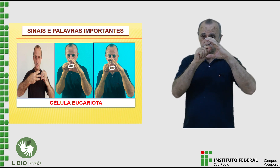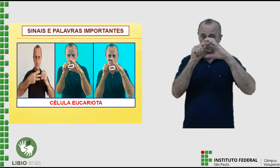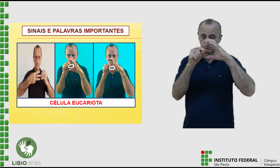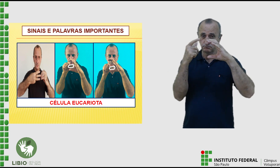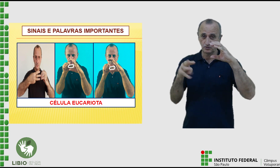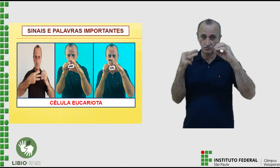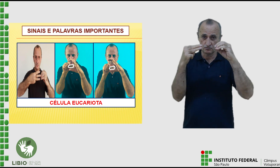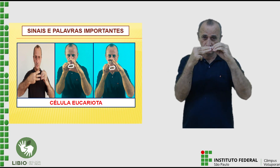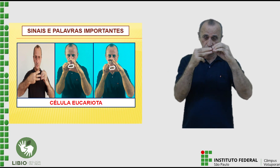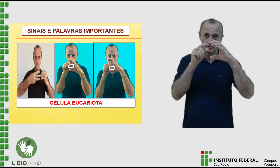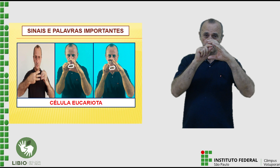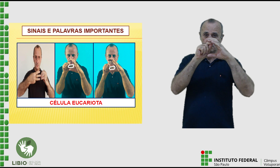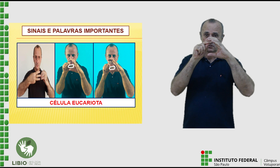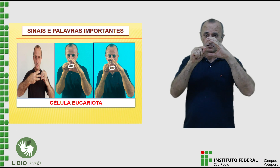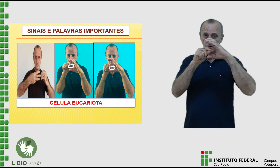eucariota.